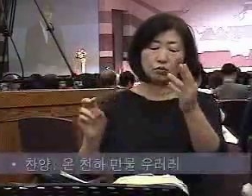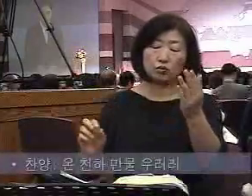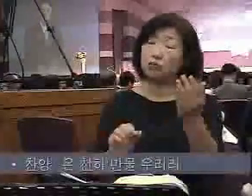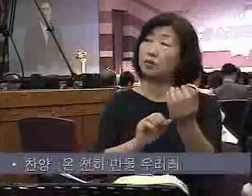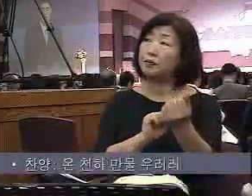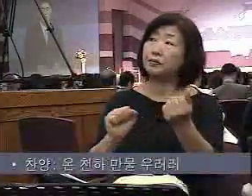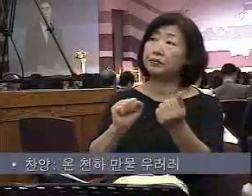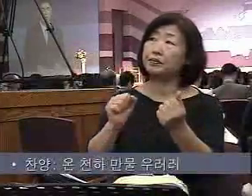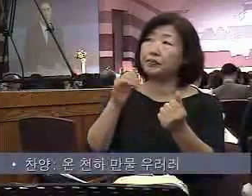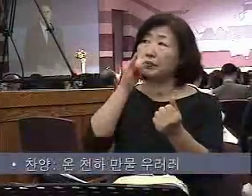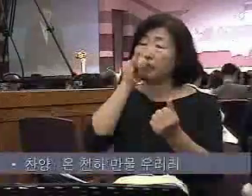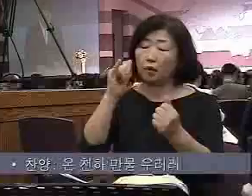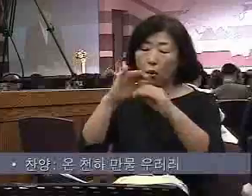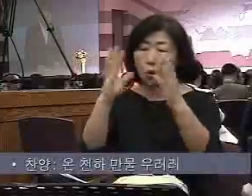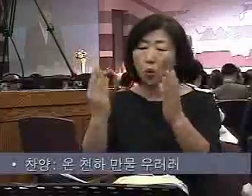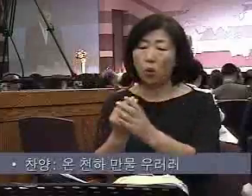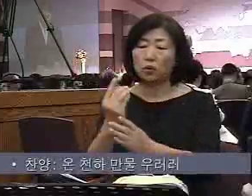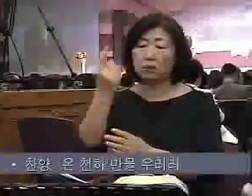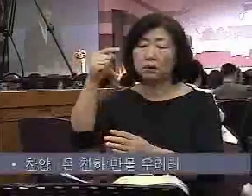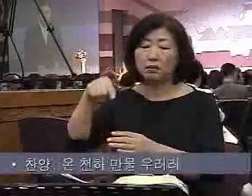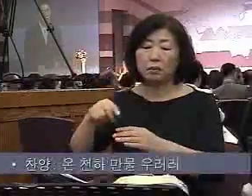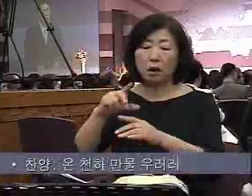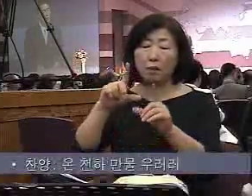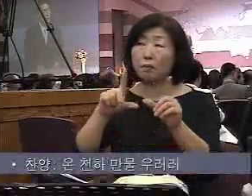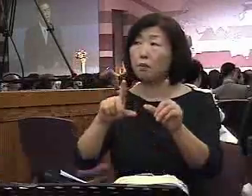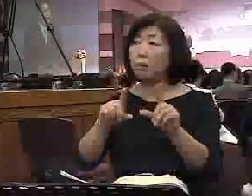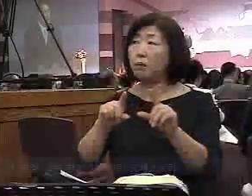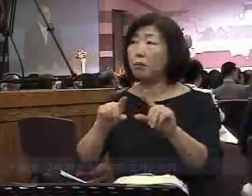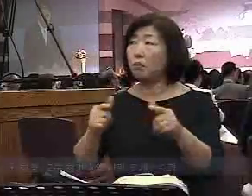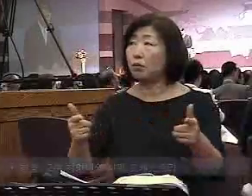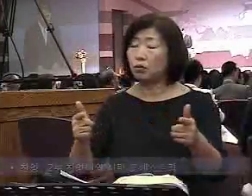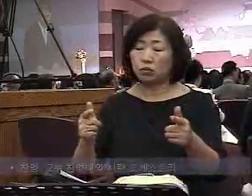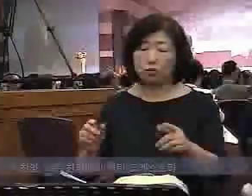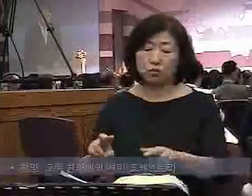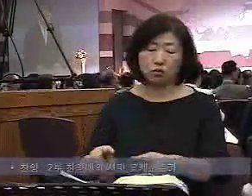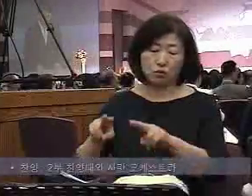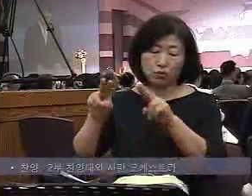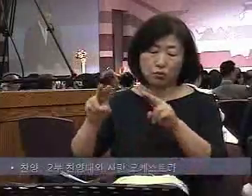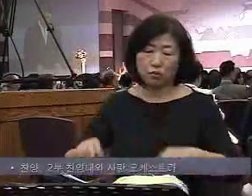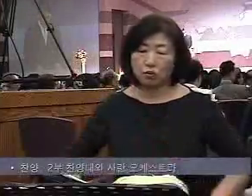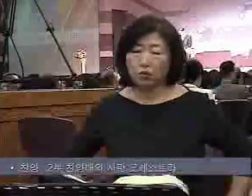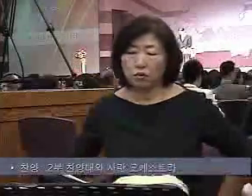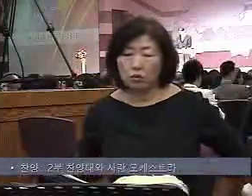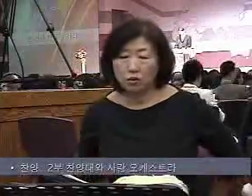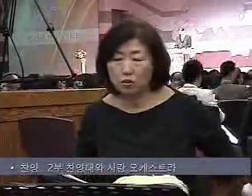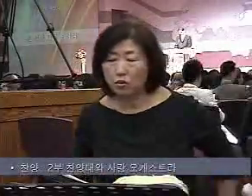사랑 오케스트라에서 온 천하 만물 우러러 주님 앞에 찬양 드립니다.